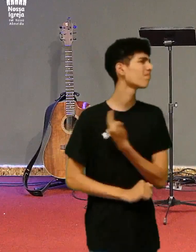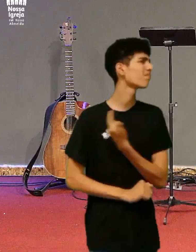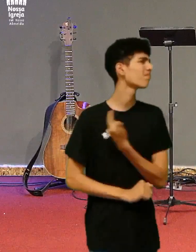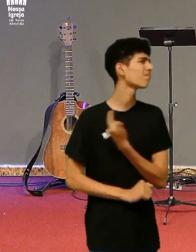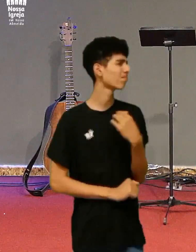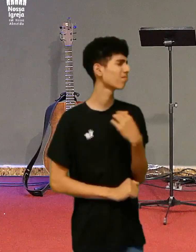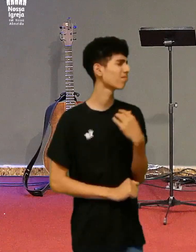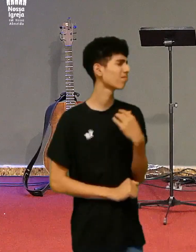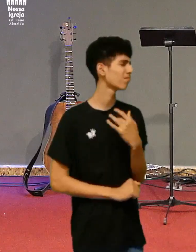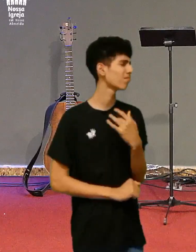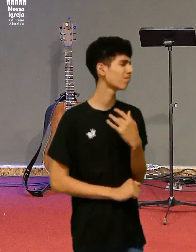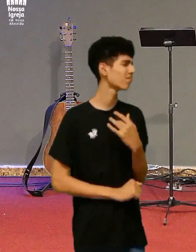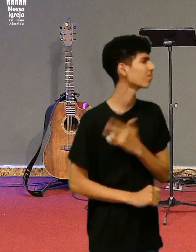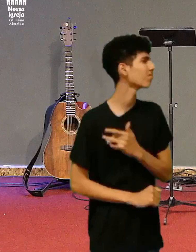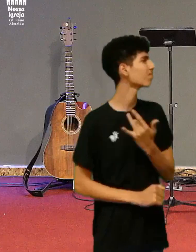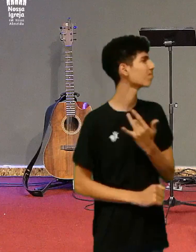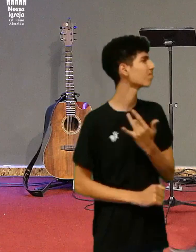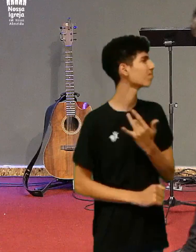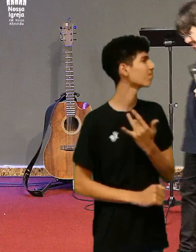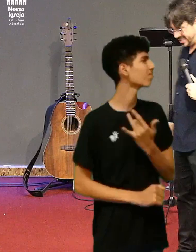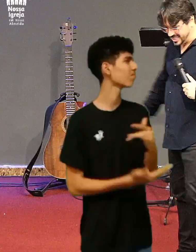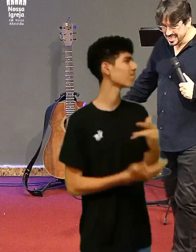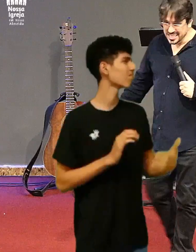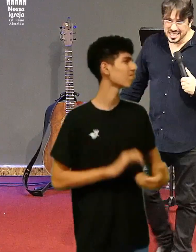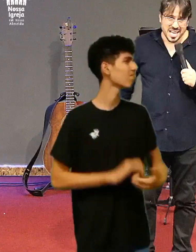de nós.